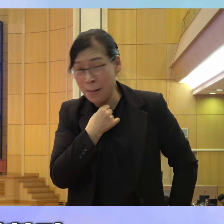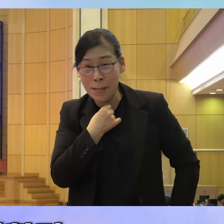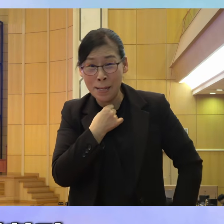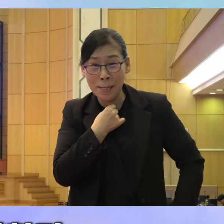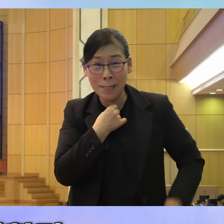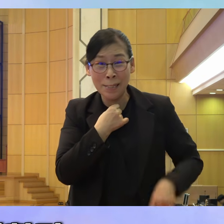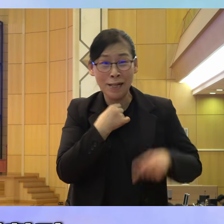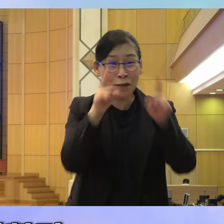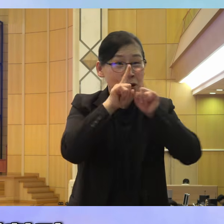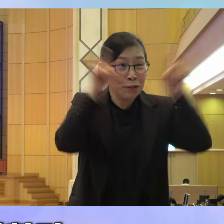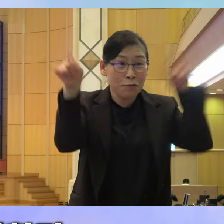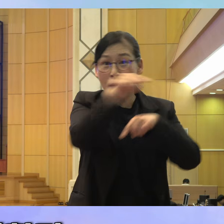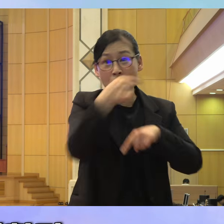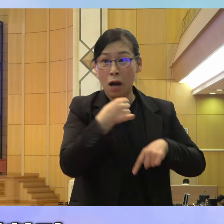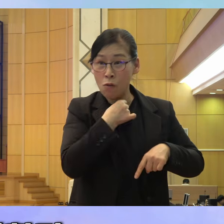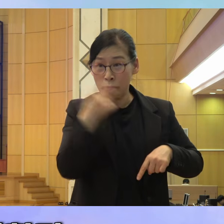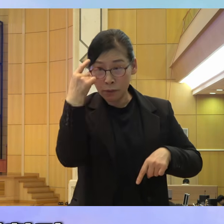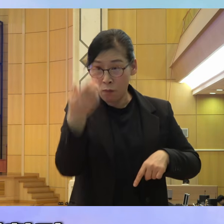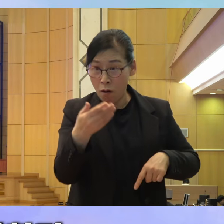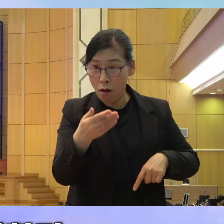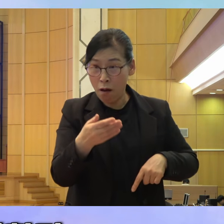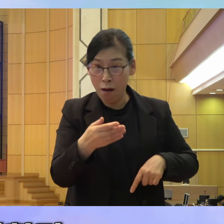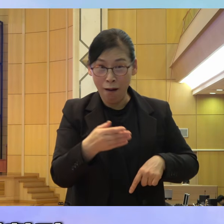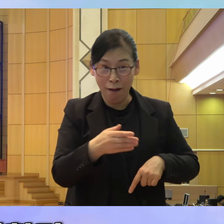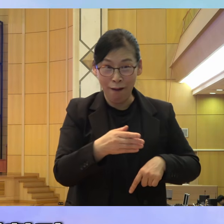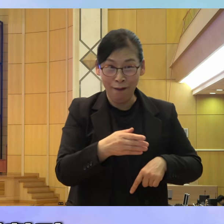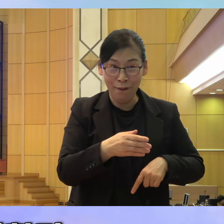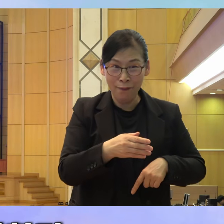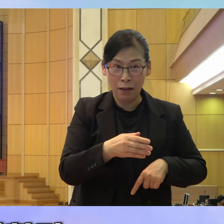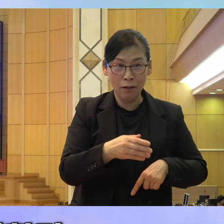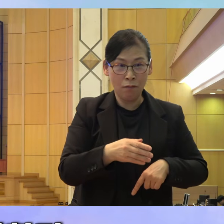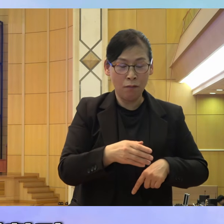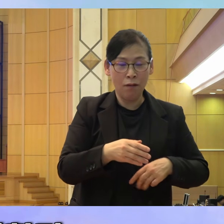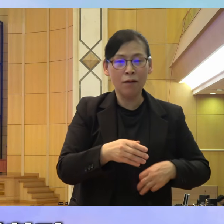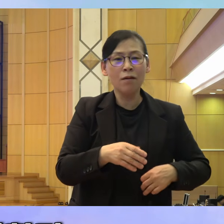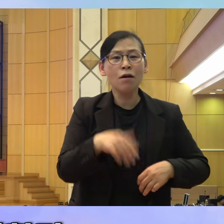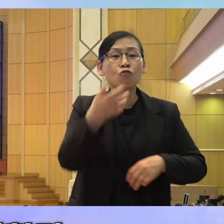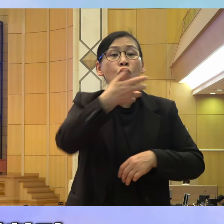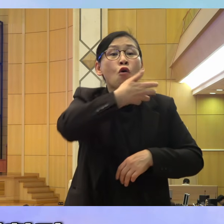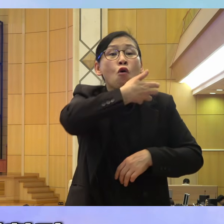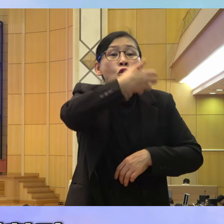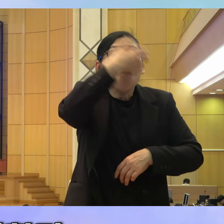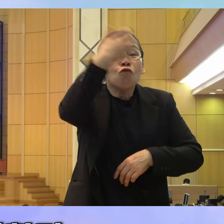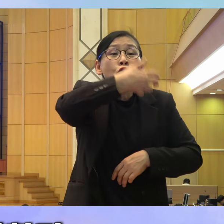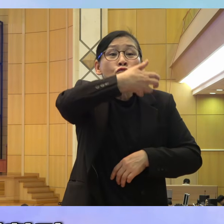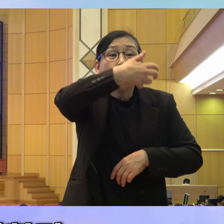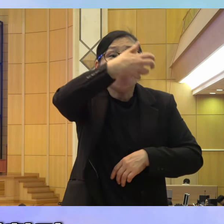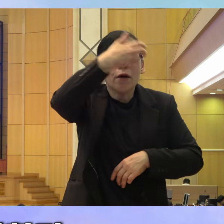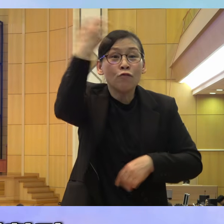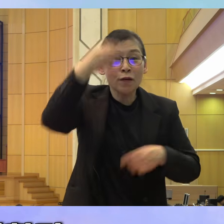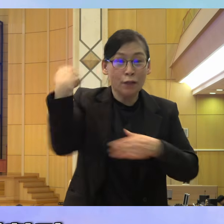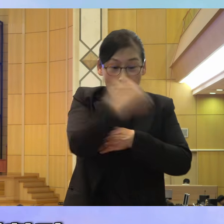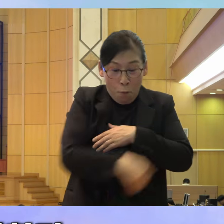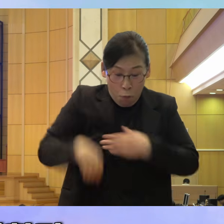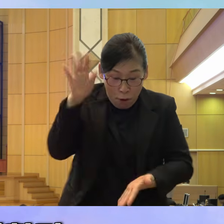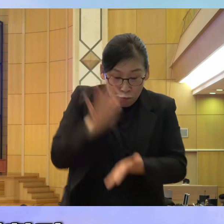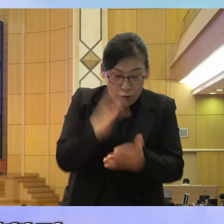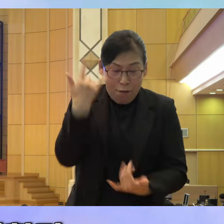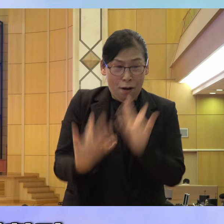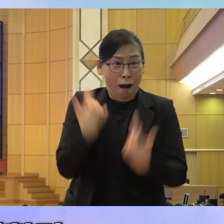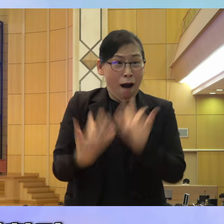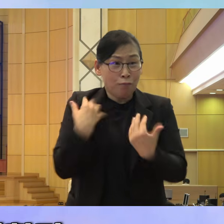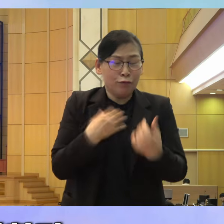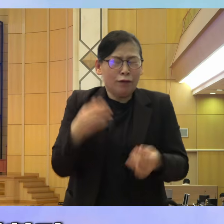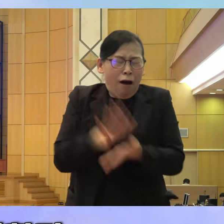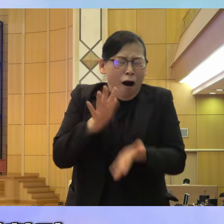사람들이 이건 너무 뭘 모르고 사는 거예요. 꿈만 꿔도 꿈인데도. 그런데 다시 그런 정도의